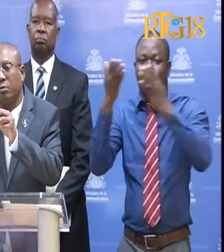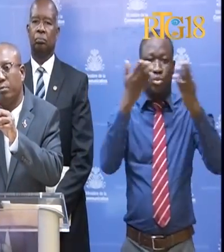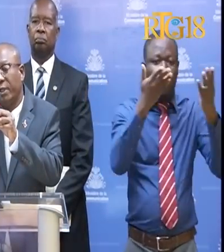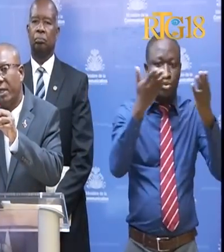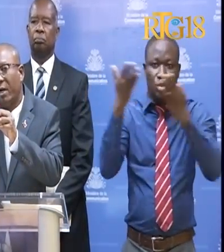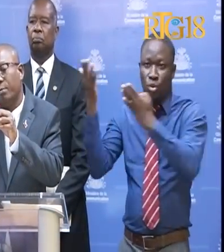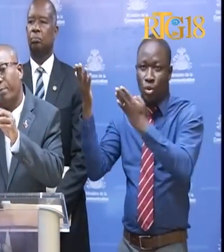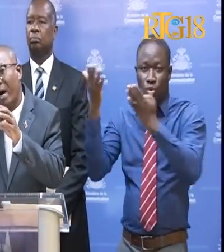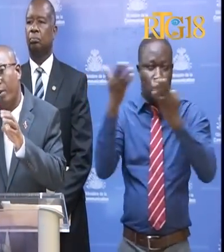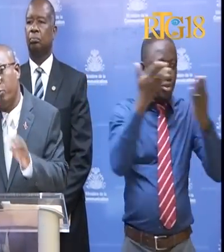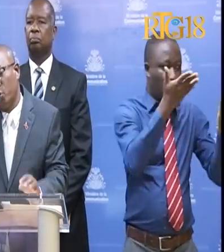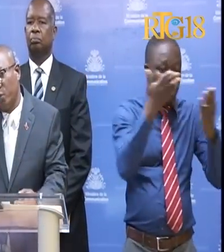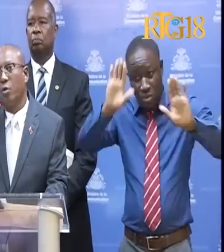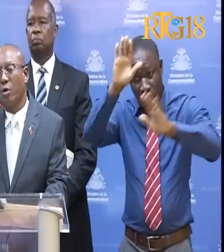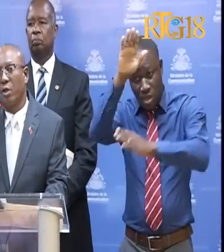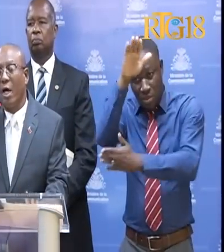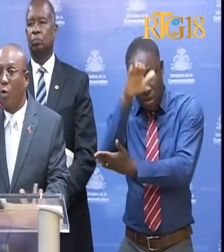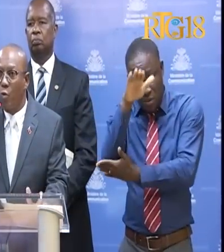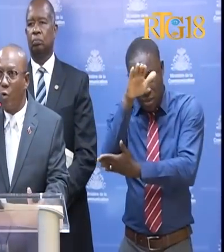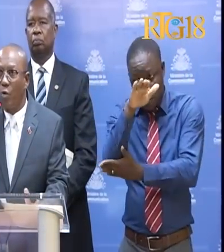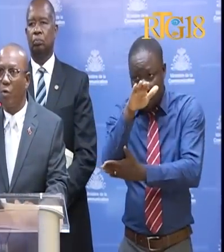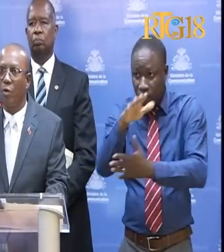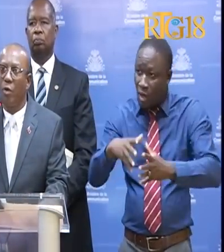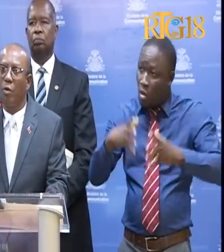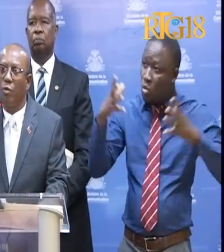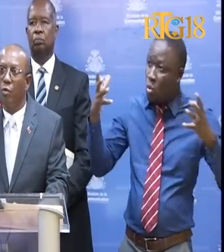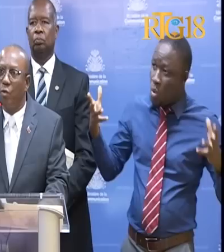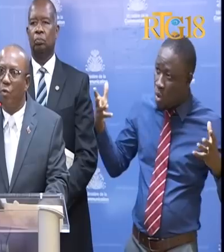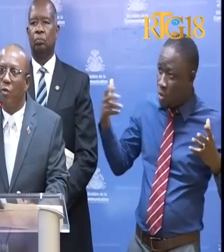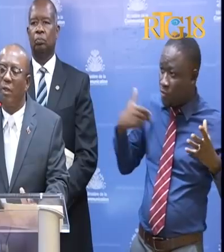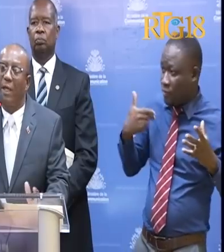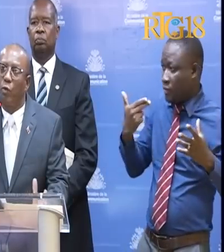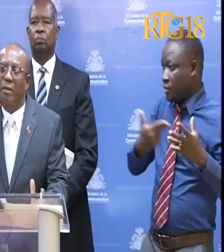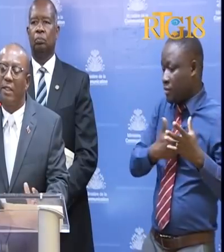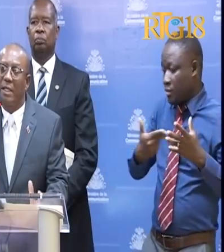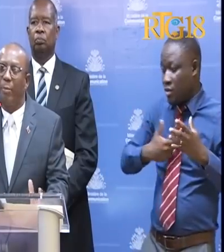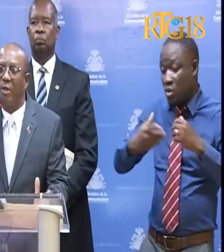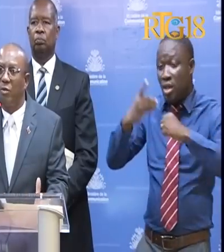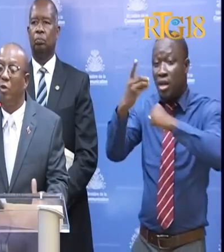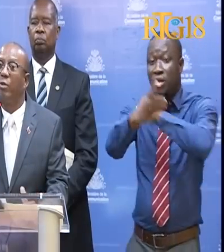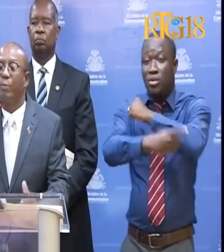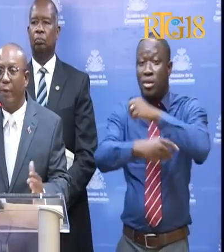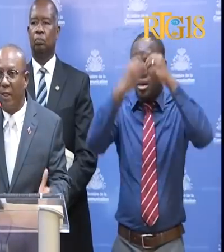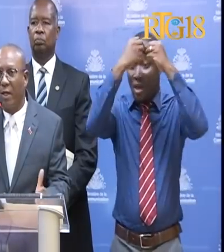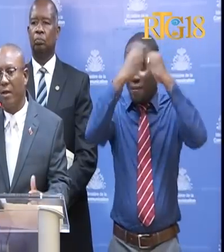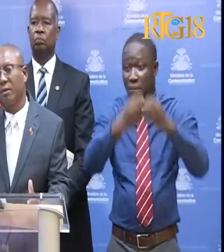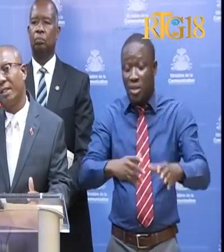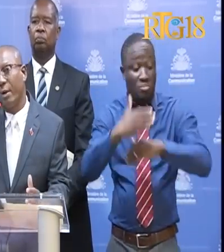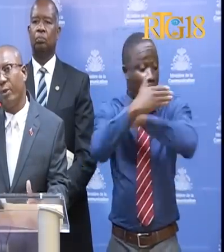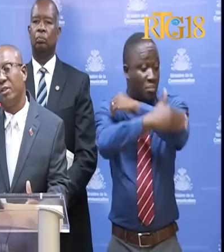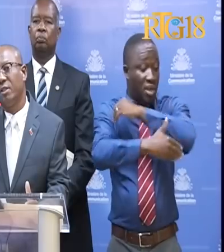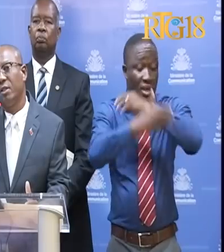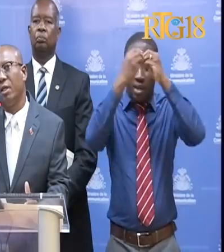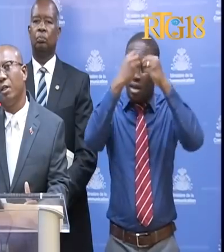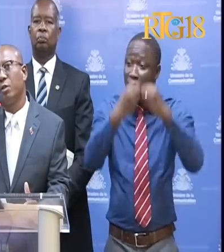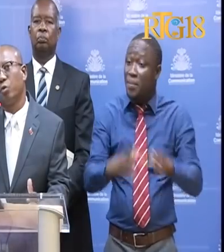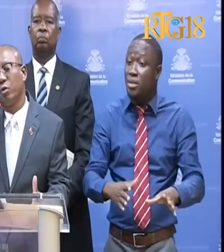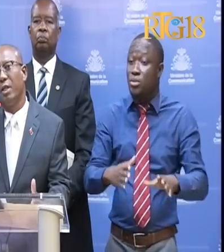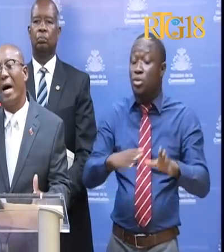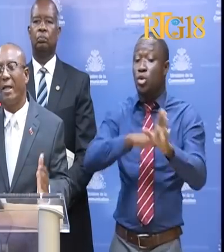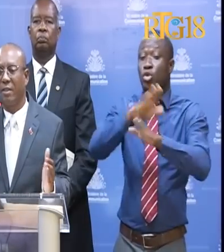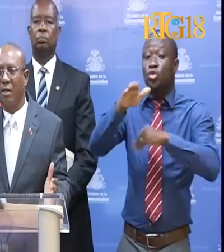Donc, le pays a pas produit. Donc, en gros, nous, la douane te ka perdi, ou diment, ce pays a, te ka perdi,